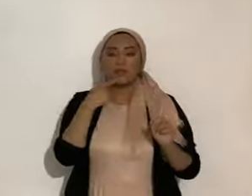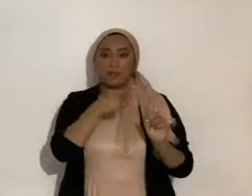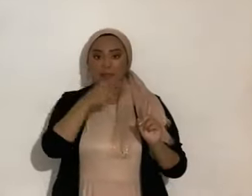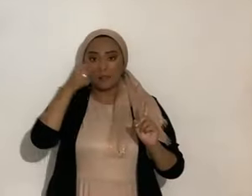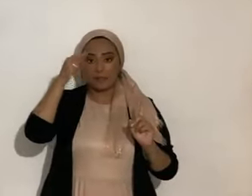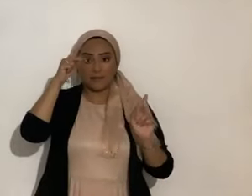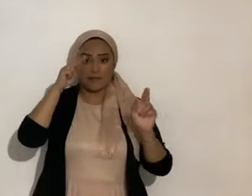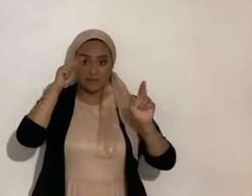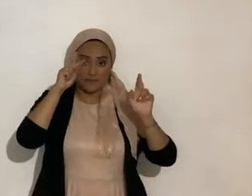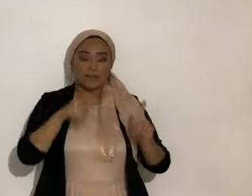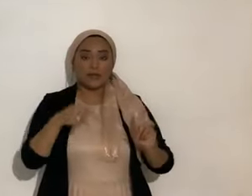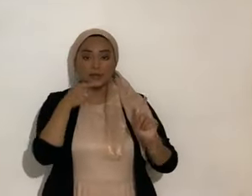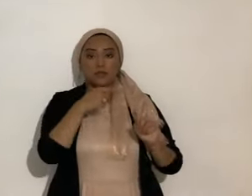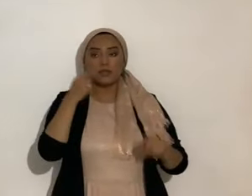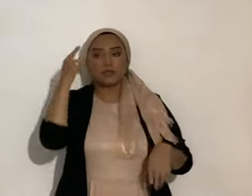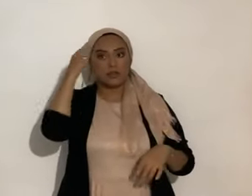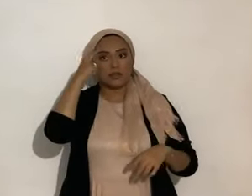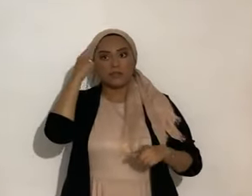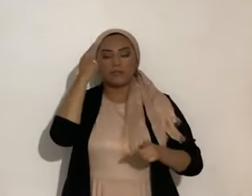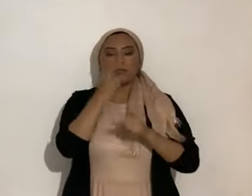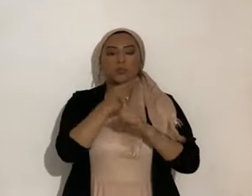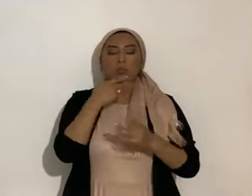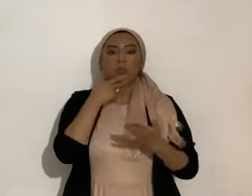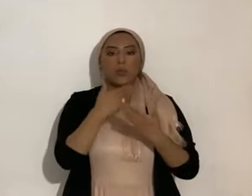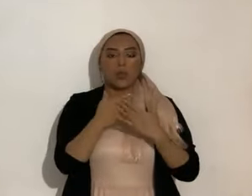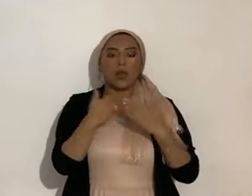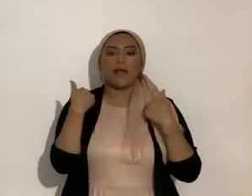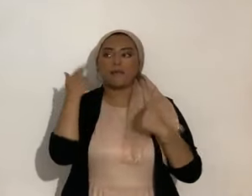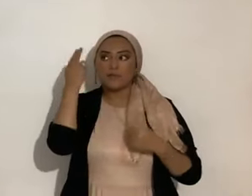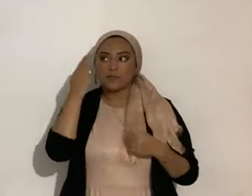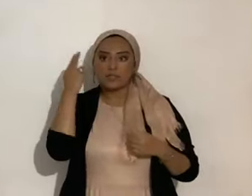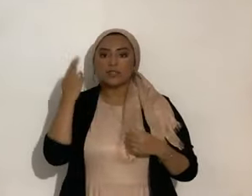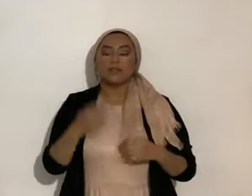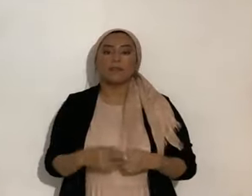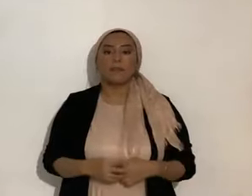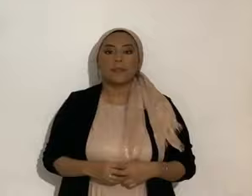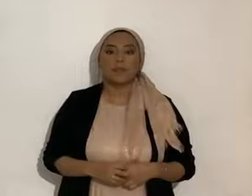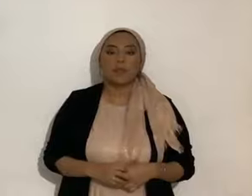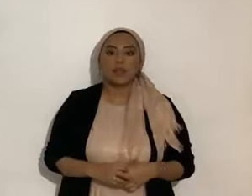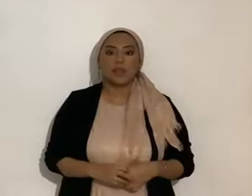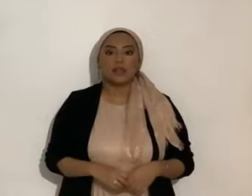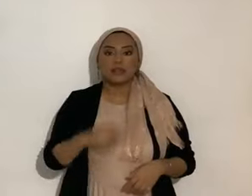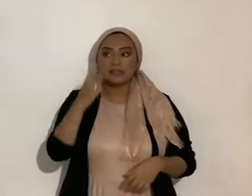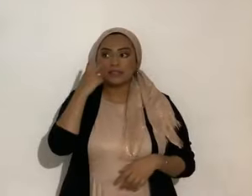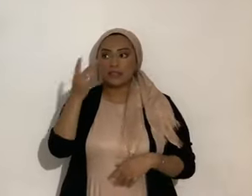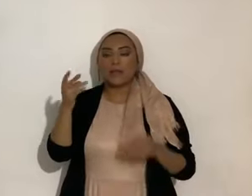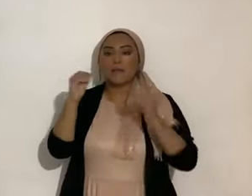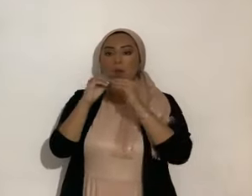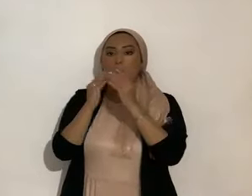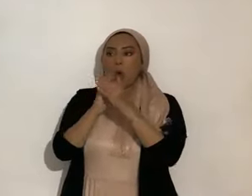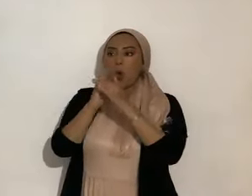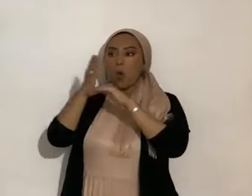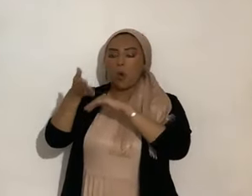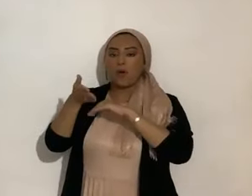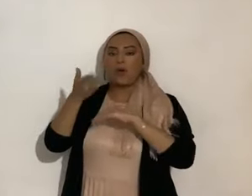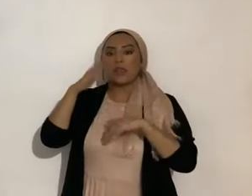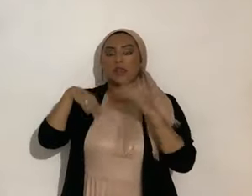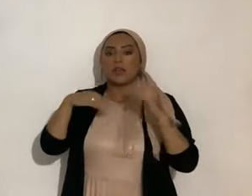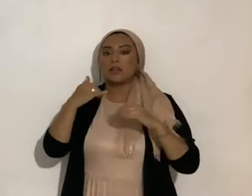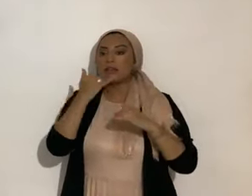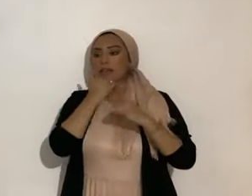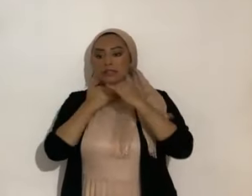cuerdo, ahí dice cabal, quiere decir que estaba cuerdo, que estaba en razón. La razón ve más allá de los errores.